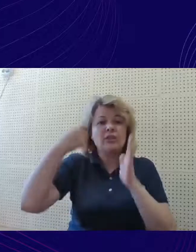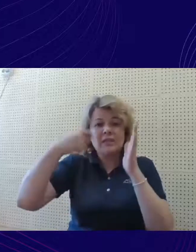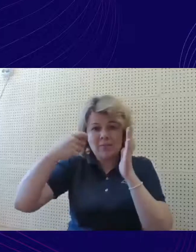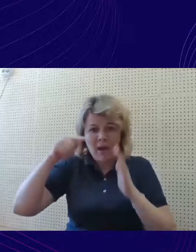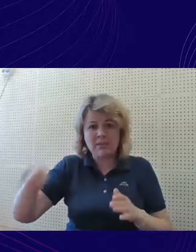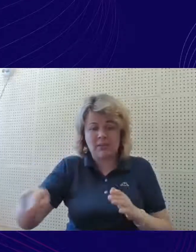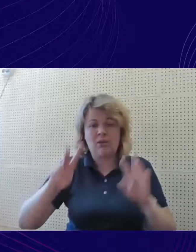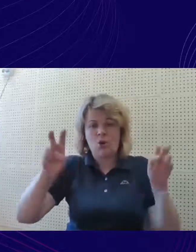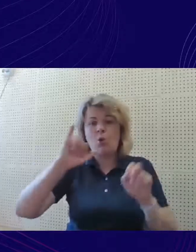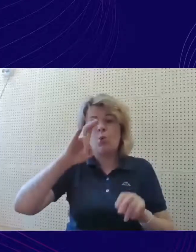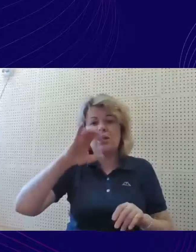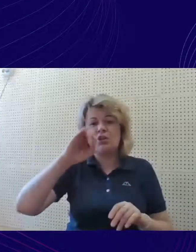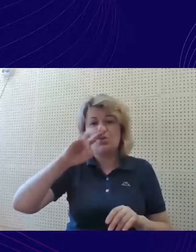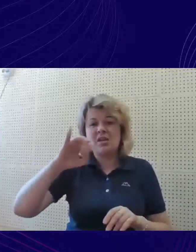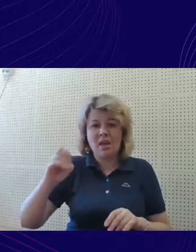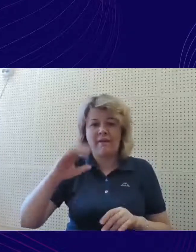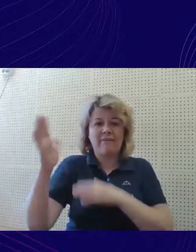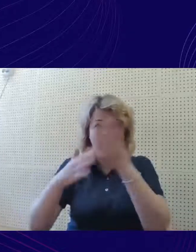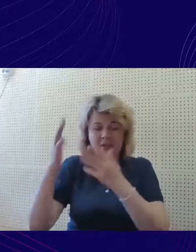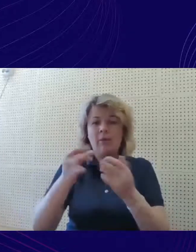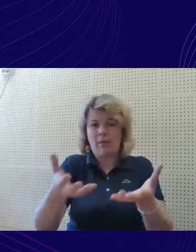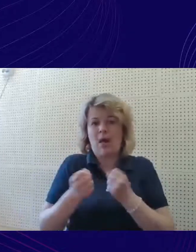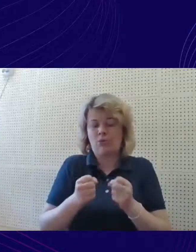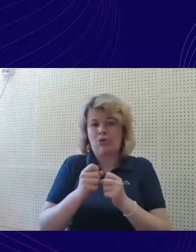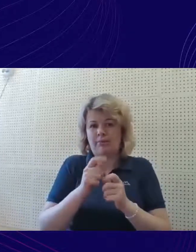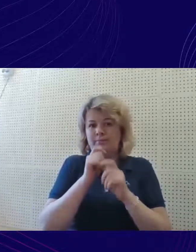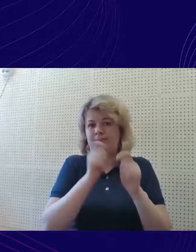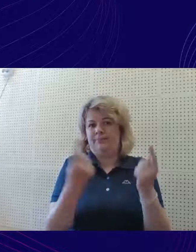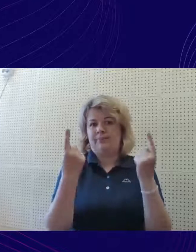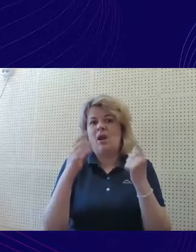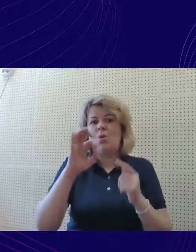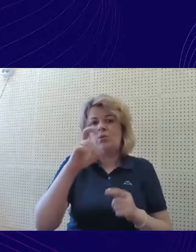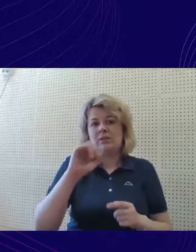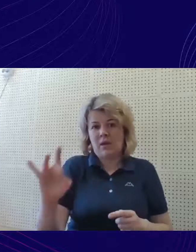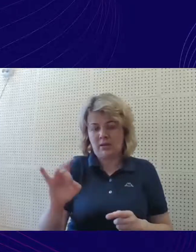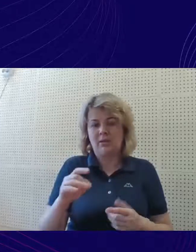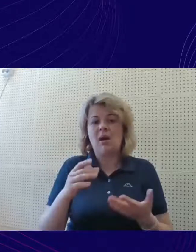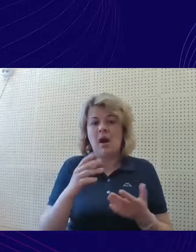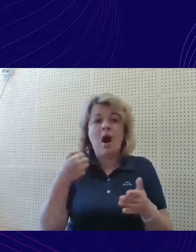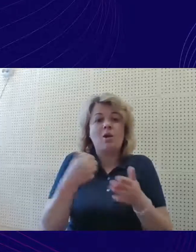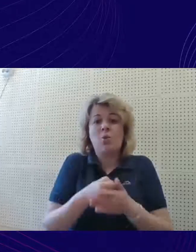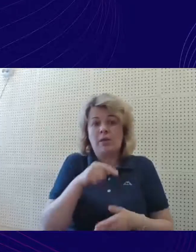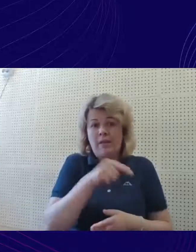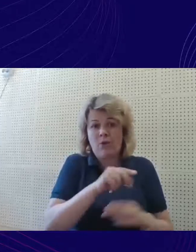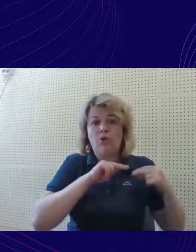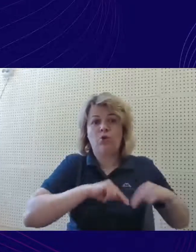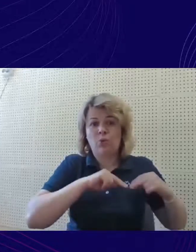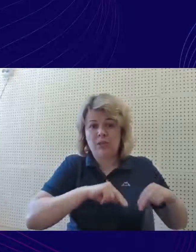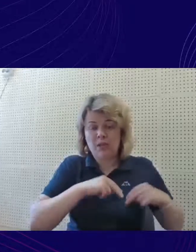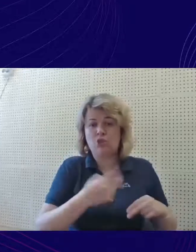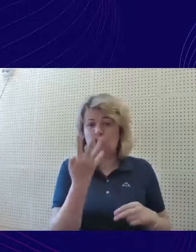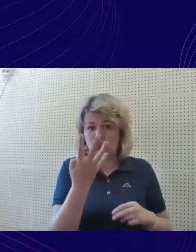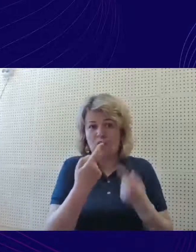до него на этом фильме трудились 4 других режиссера, 2 из которых признаны великими